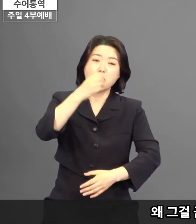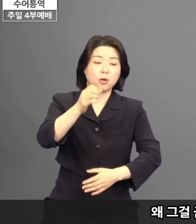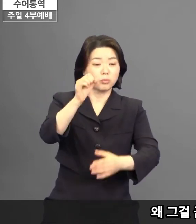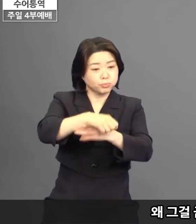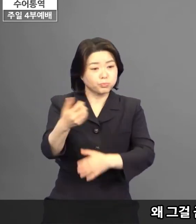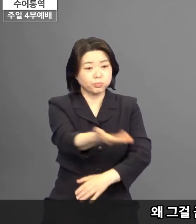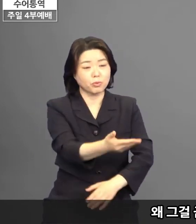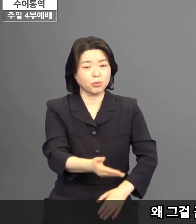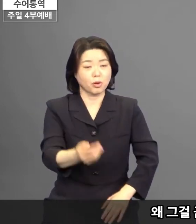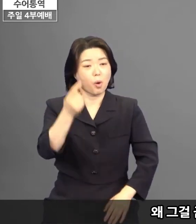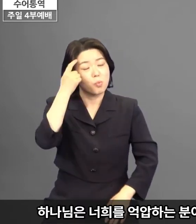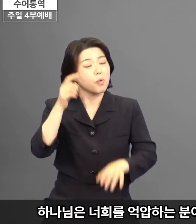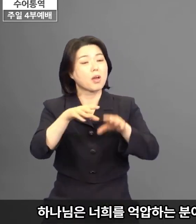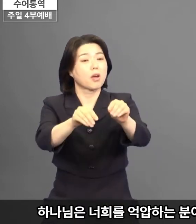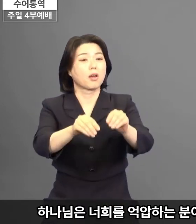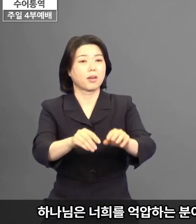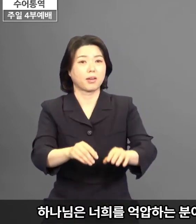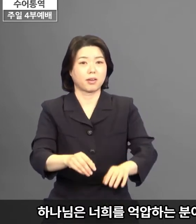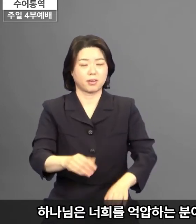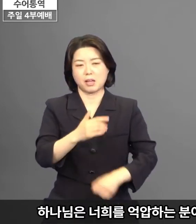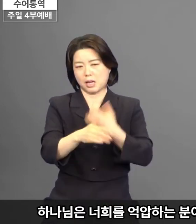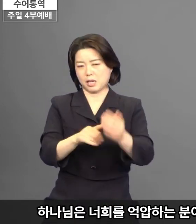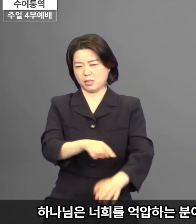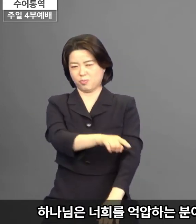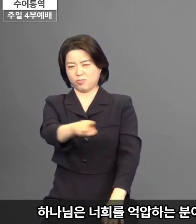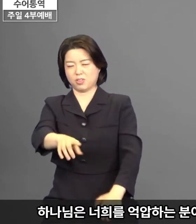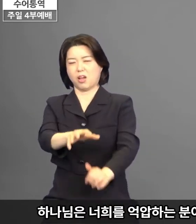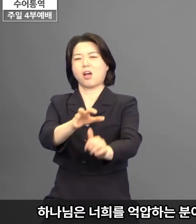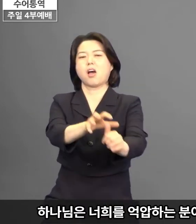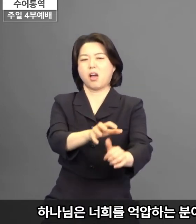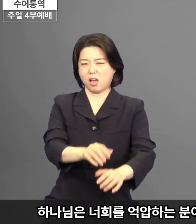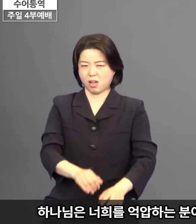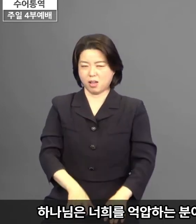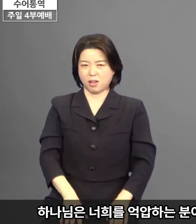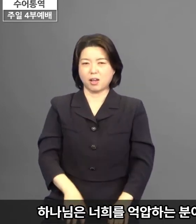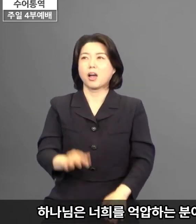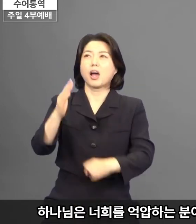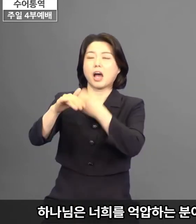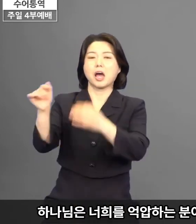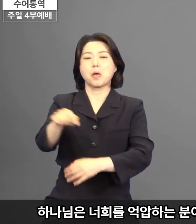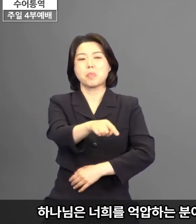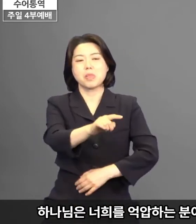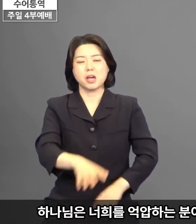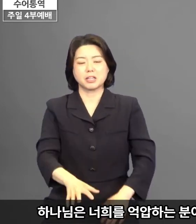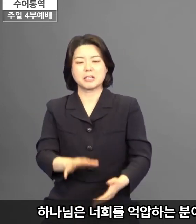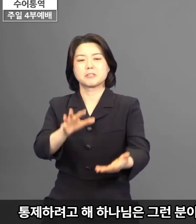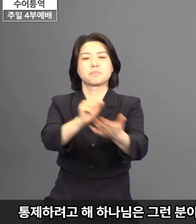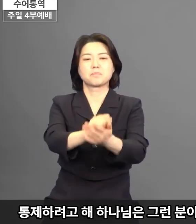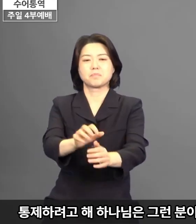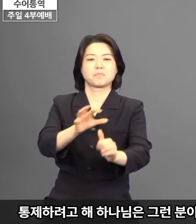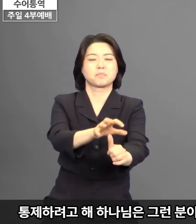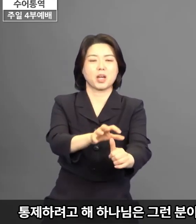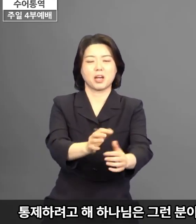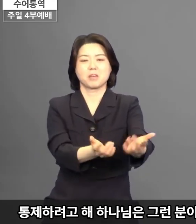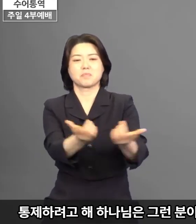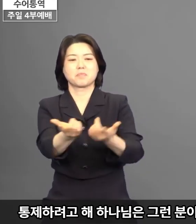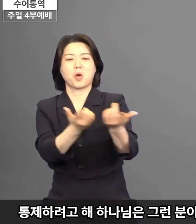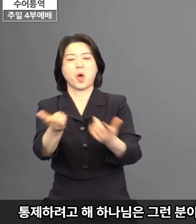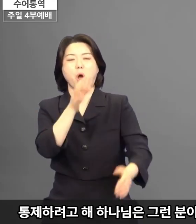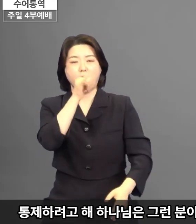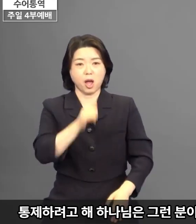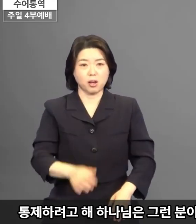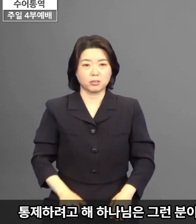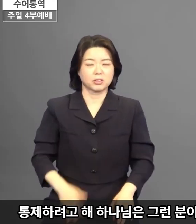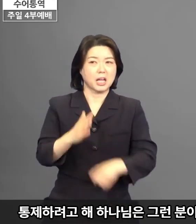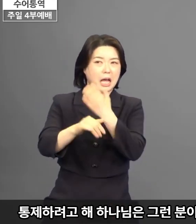왜 그걸 금하셨을까? 하나님은 너희를 억압하는 분이야. 하나님은 너희를 막 장악하려고 해. 통제하려고 해.